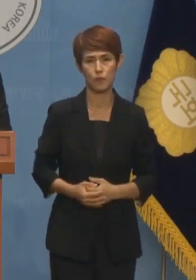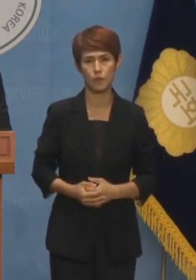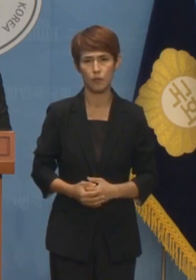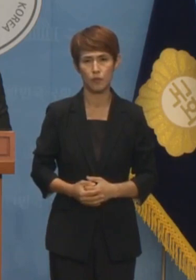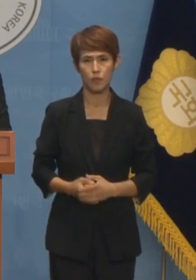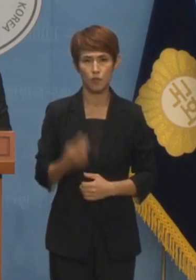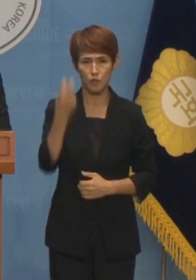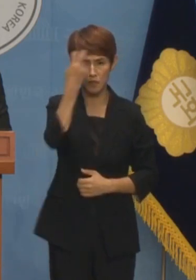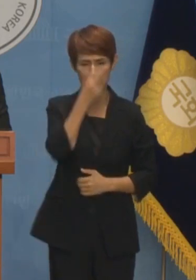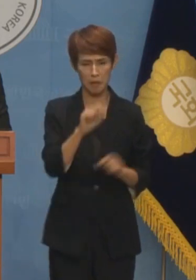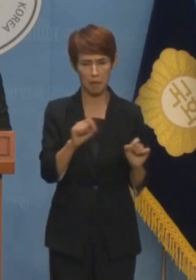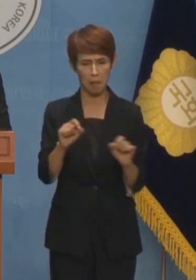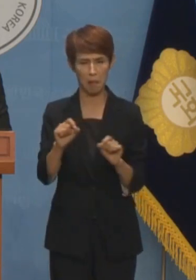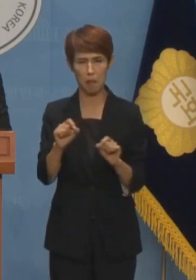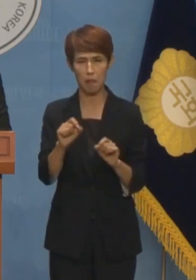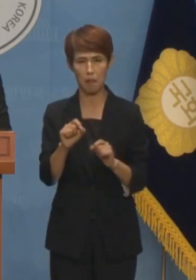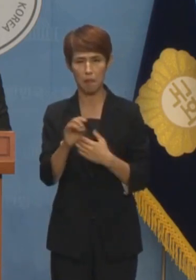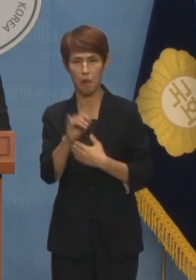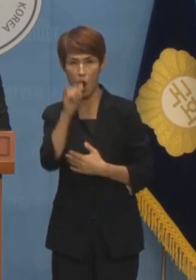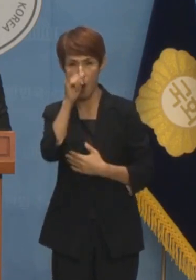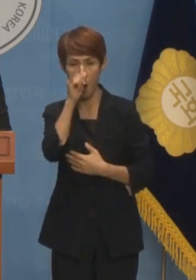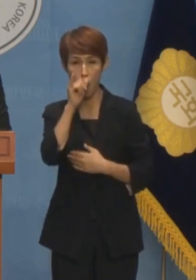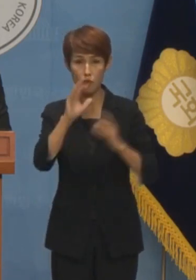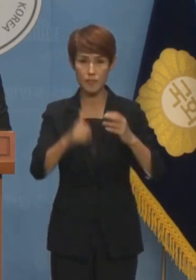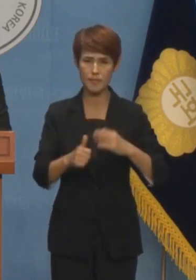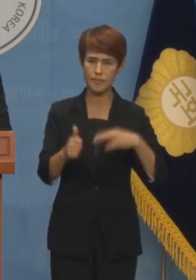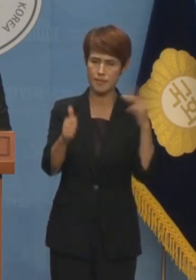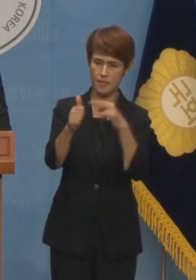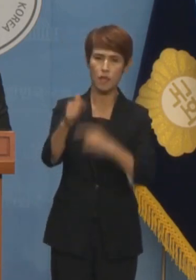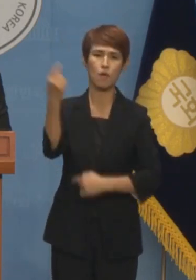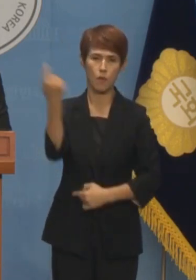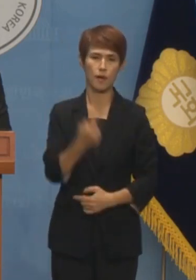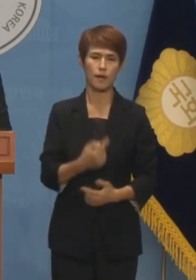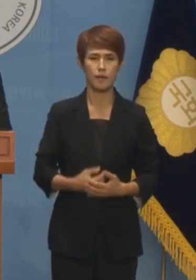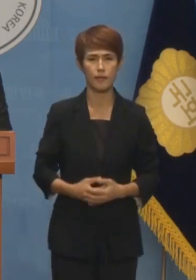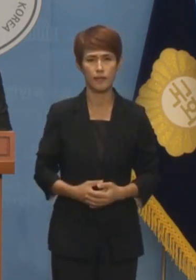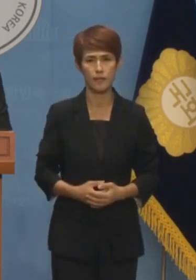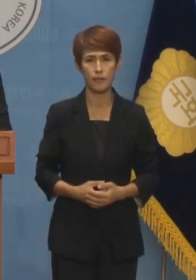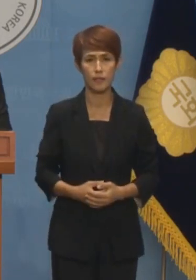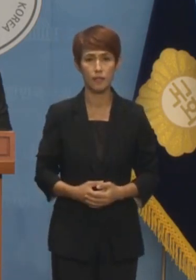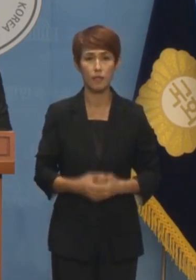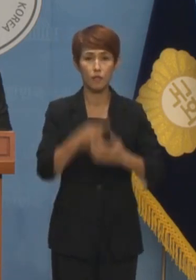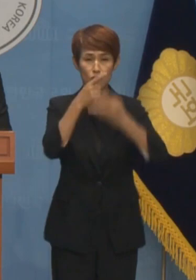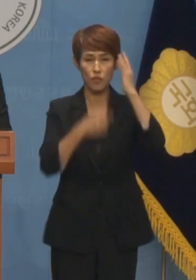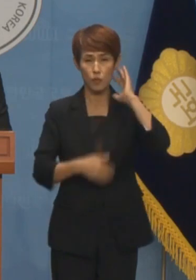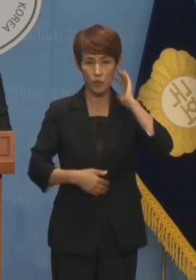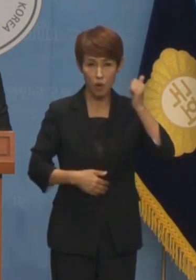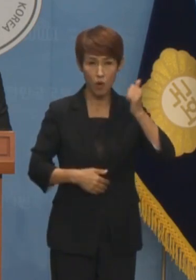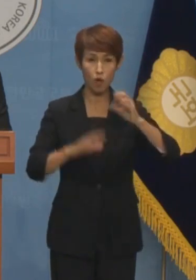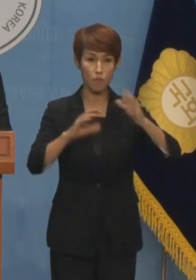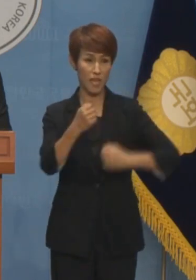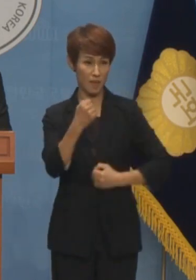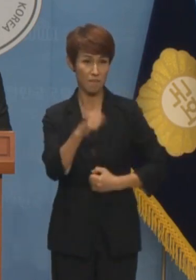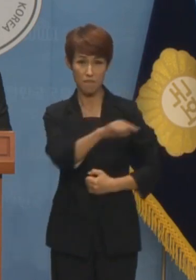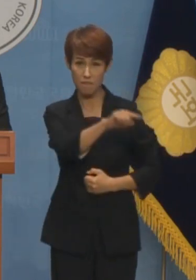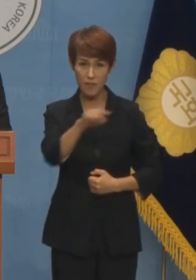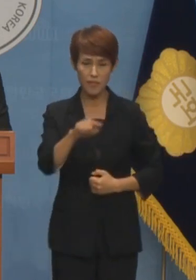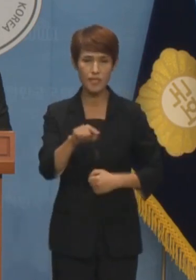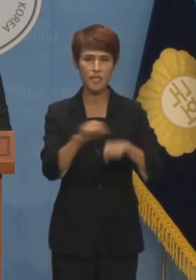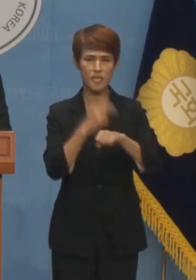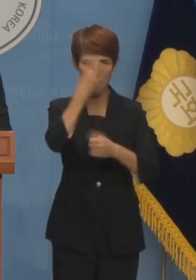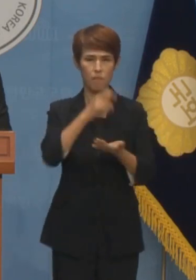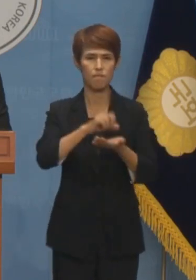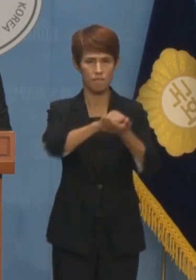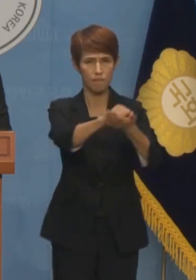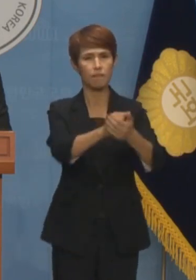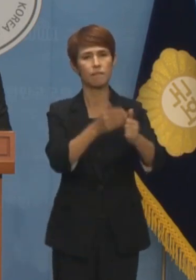석연찮은 수사로는 국민의 비판에서 자유로울 수 없습니다. 윤석열 대통령과 국민의힘은 더 늦기 전에 특검을